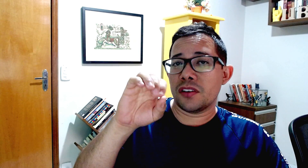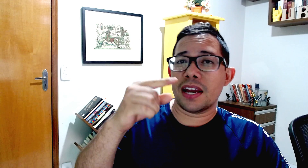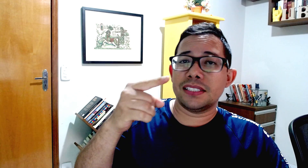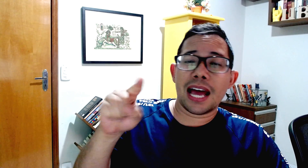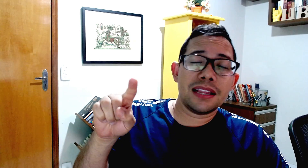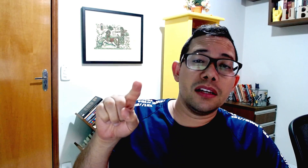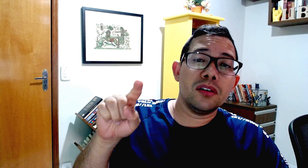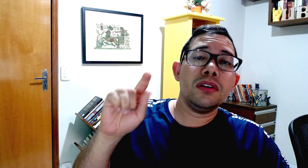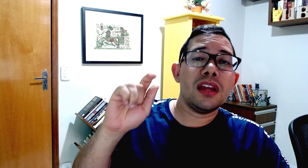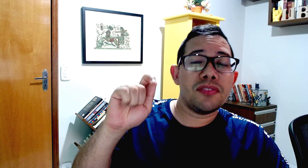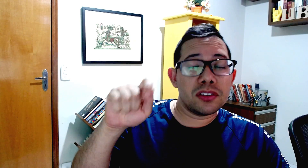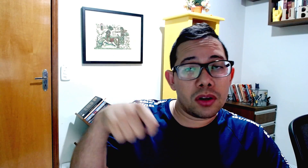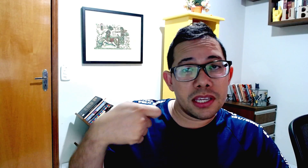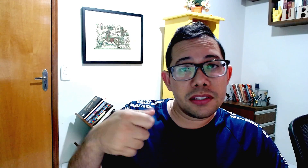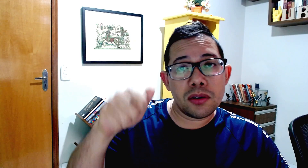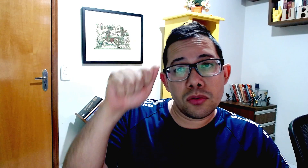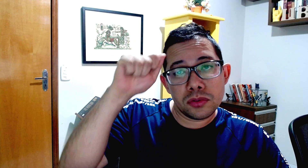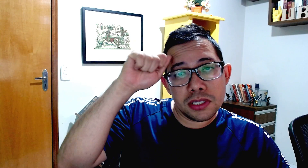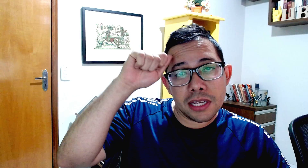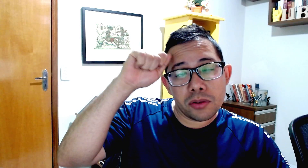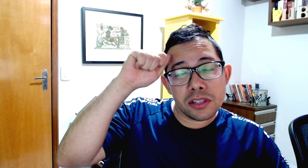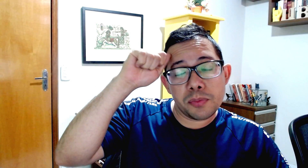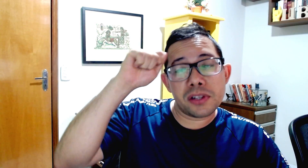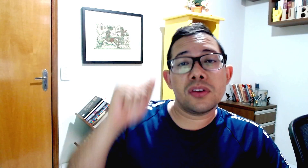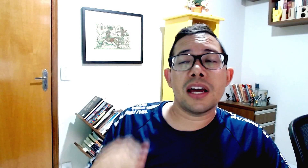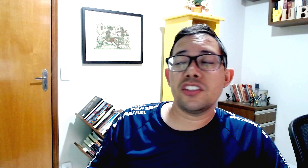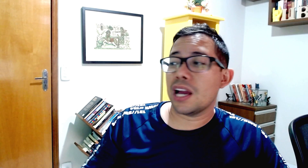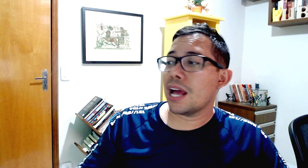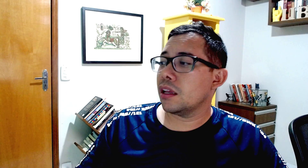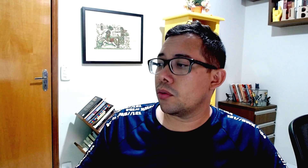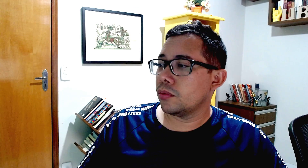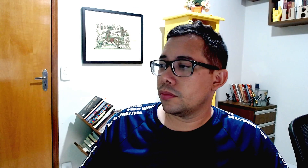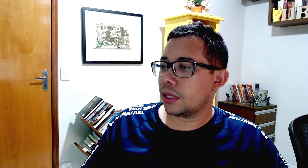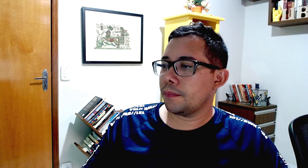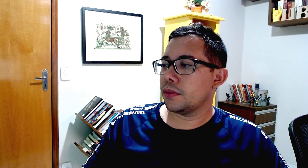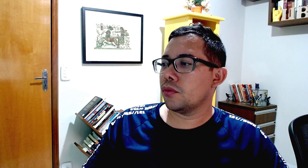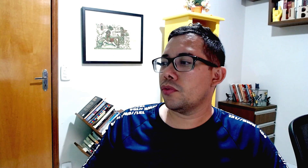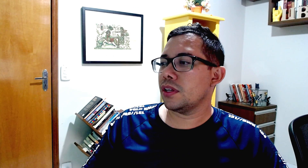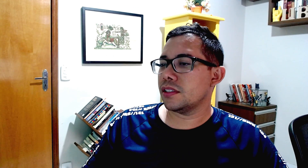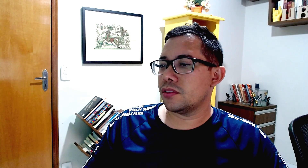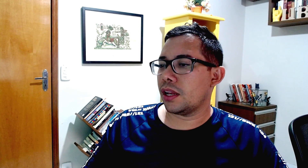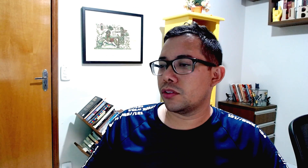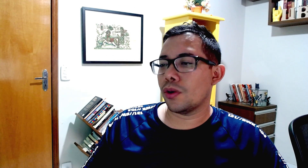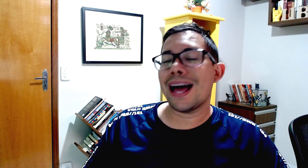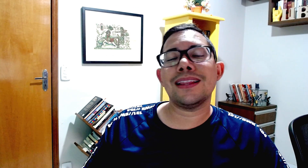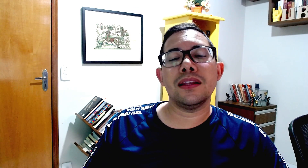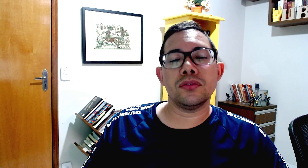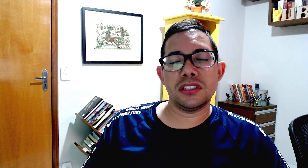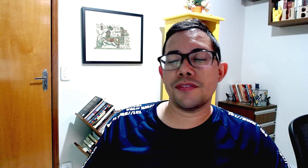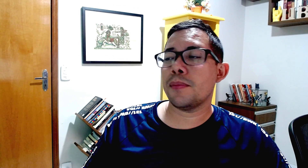faz Adão, e aí faz, ó, esse é o sinal desse personagem, Adão, tá? Então, foi esse, olha só, Adão. Você já vai